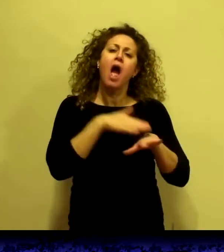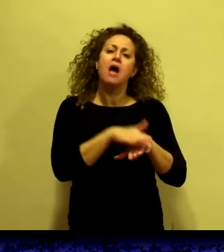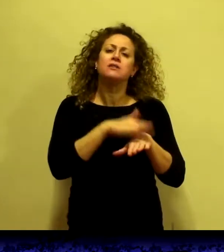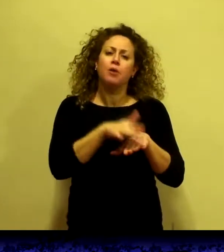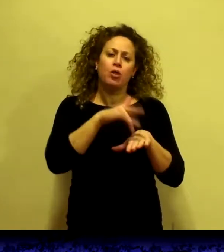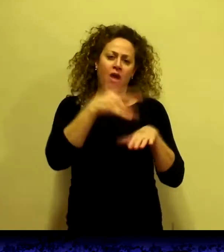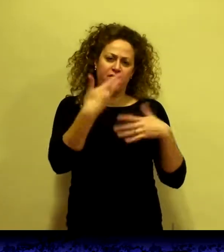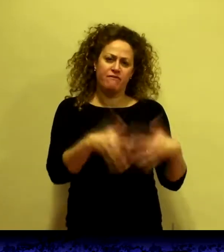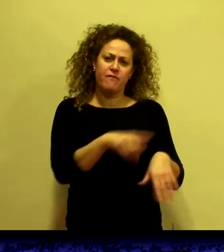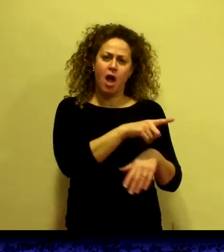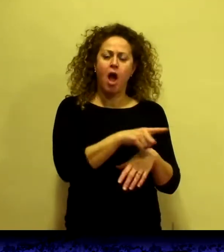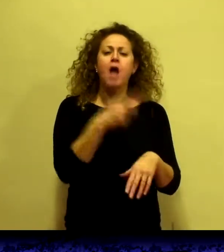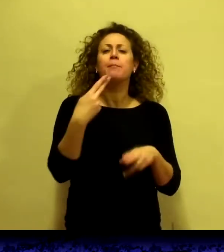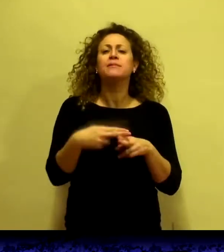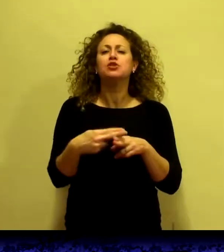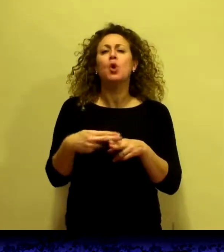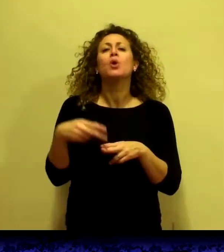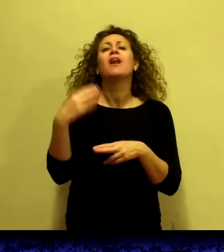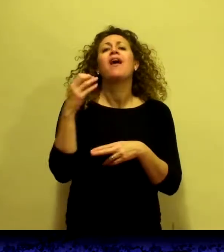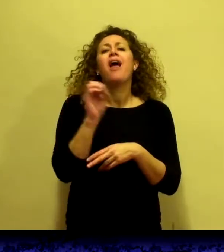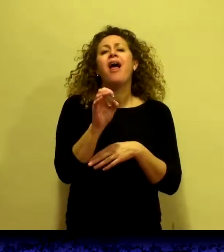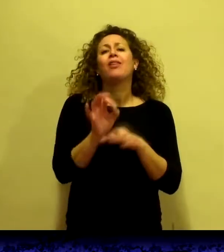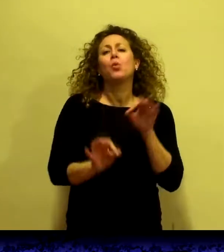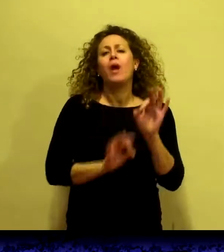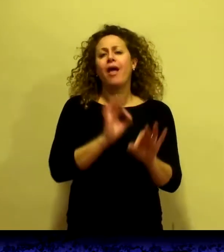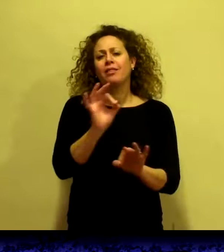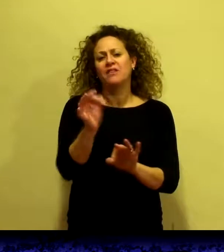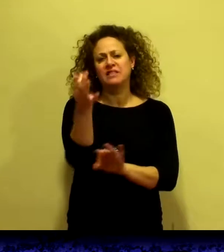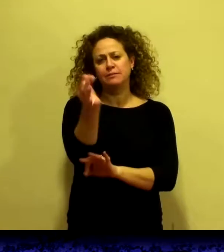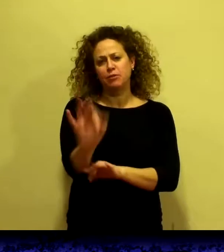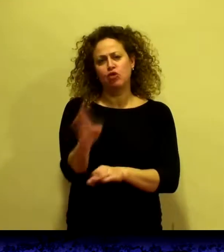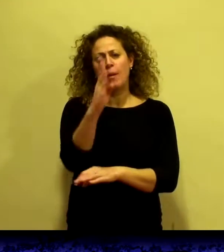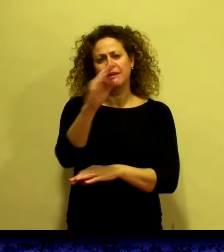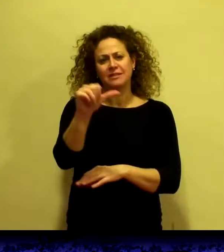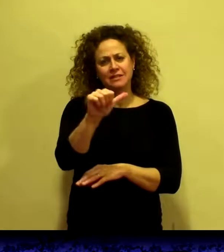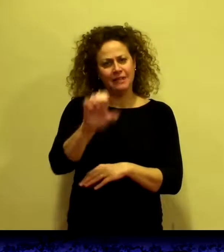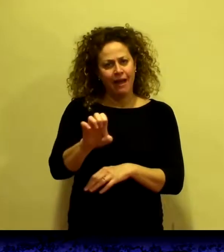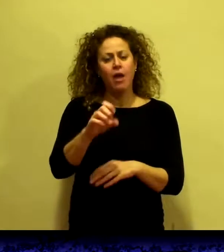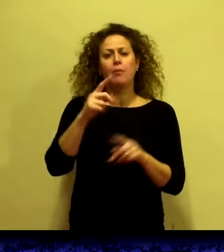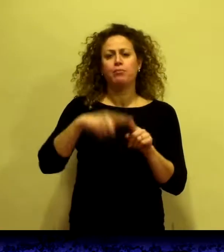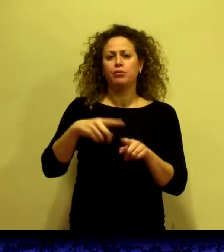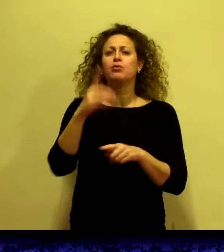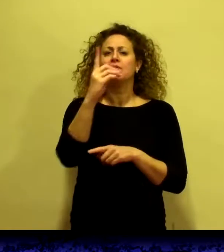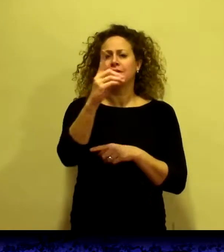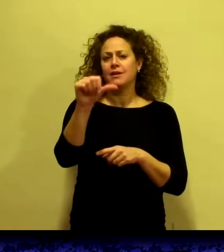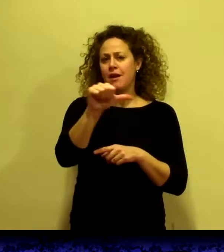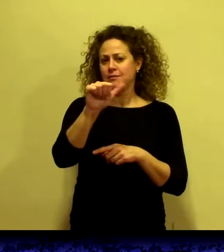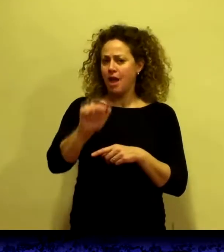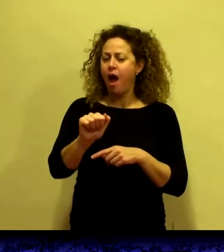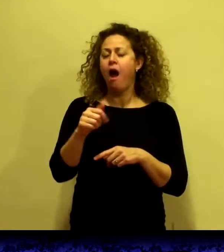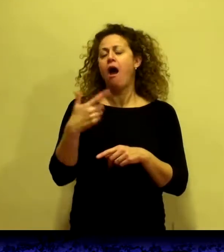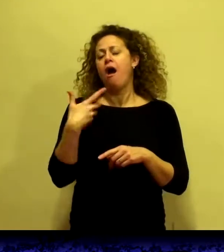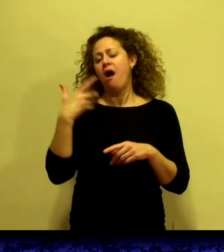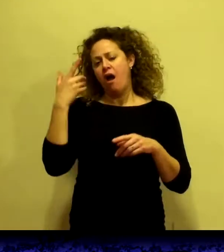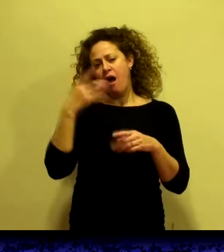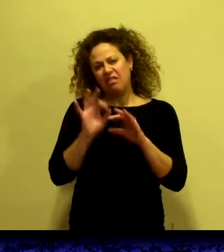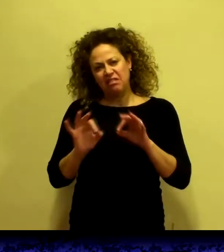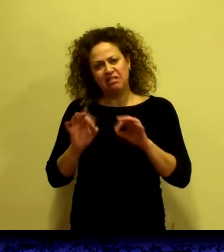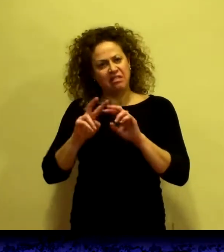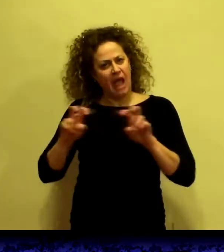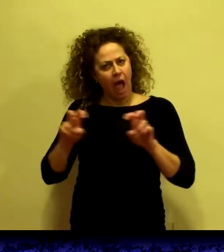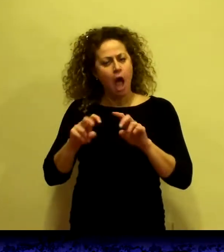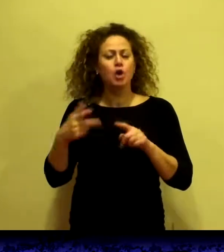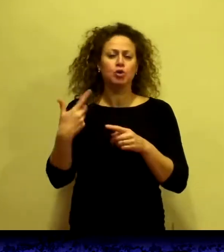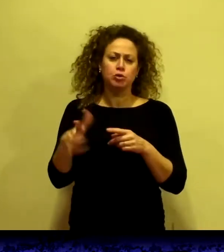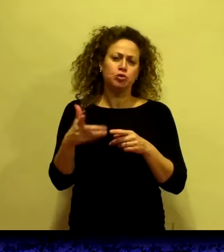con bisogni educativi speciali e diagnosi di DSA, siamo, come dire, abbastanza capaci di